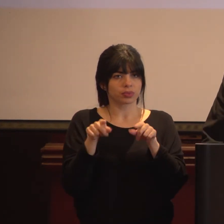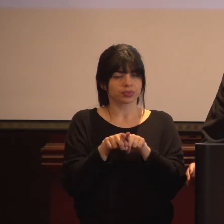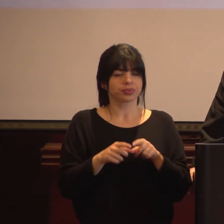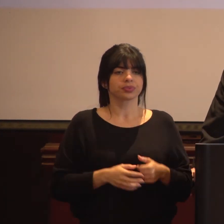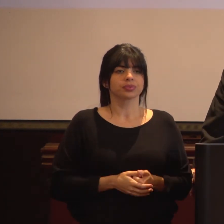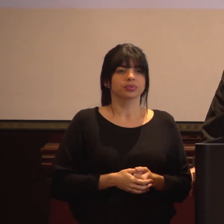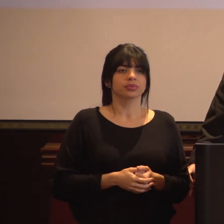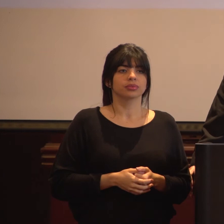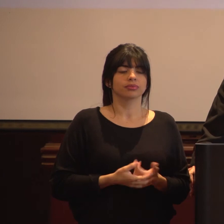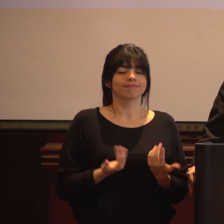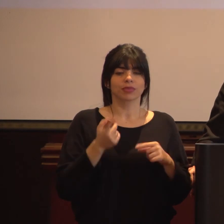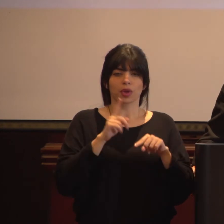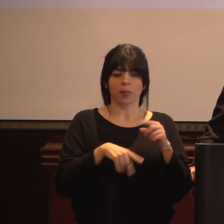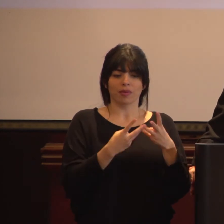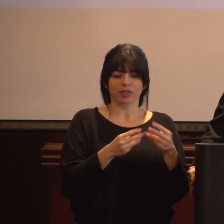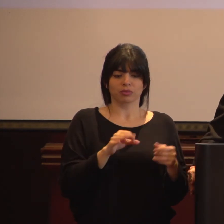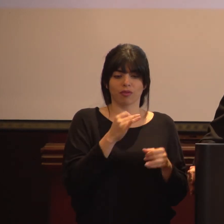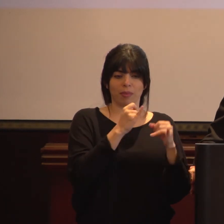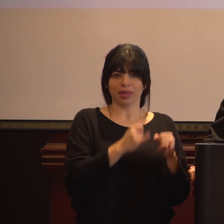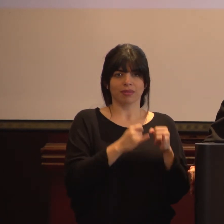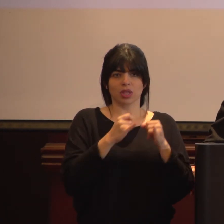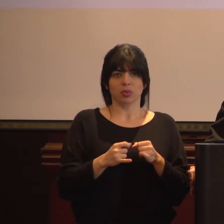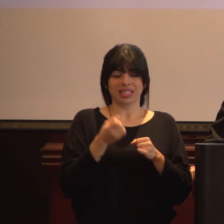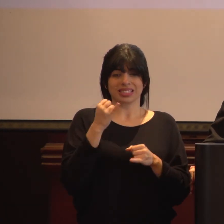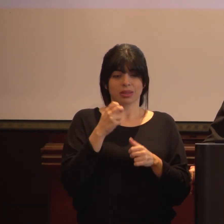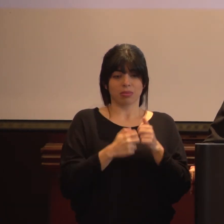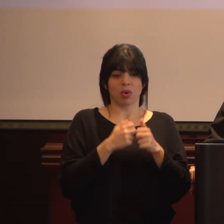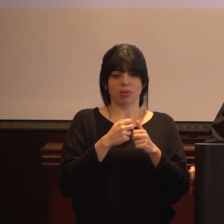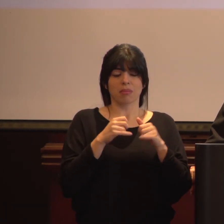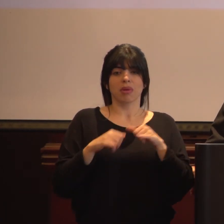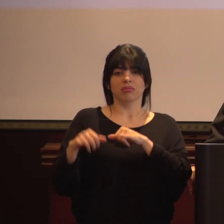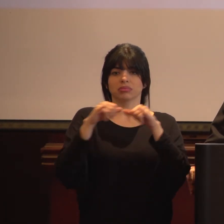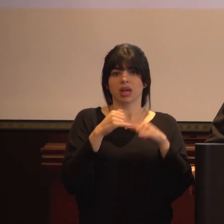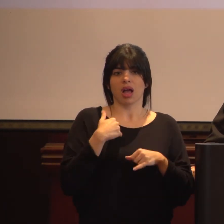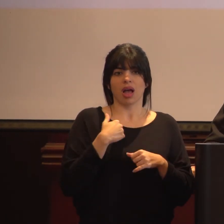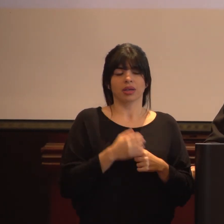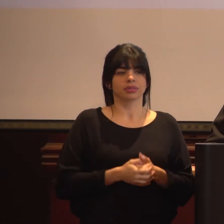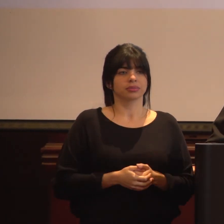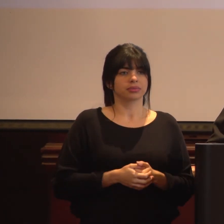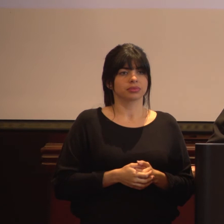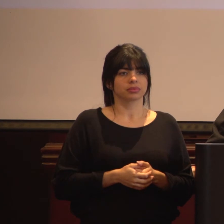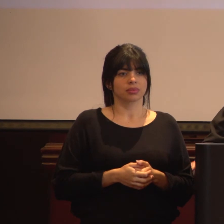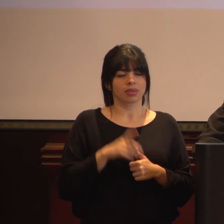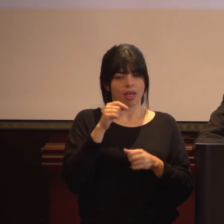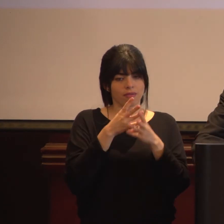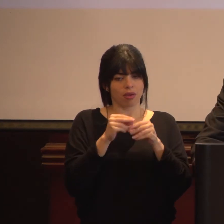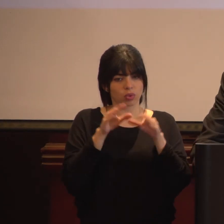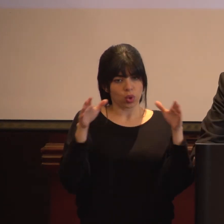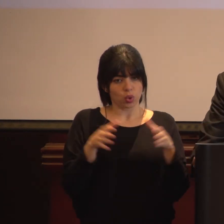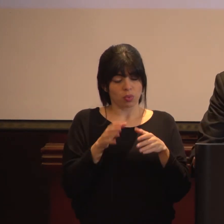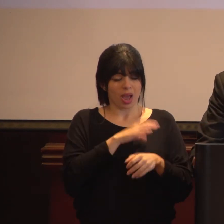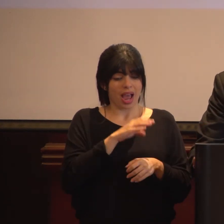regional no se puede resolver individualmente problemas que son comunes el carácter transnacional de la